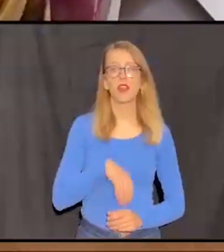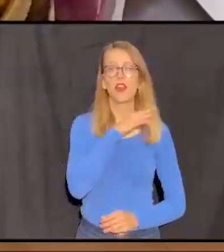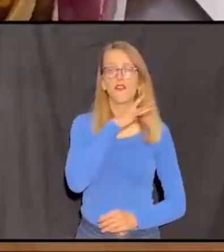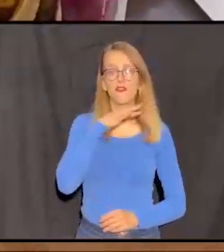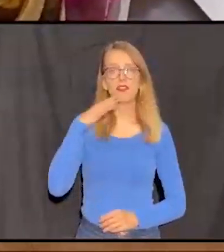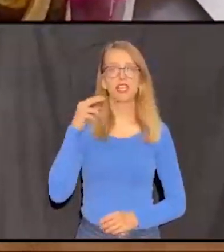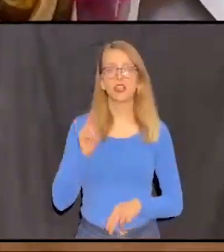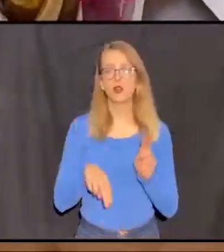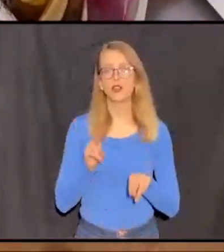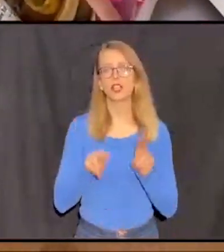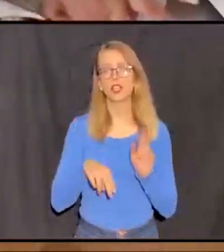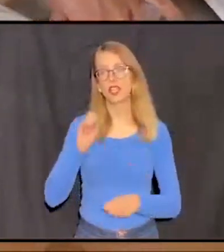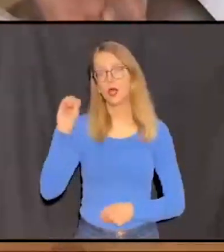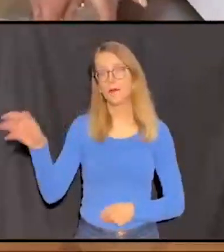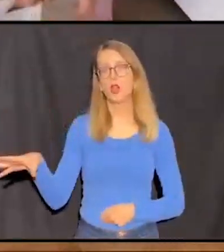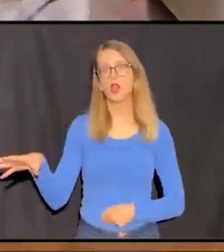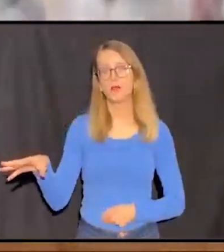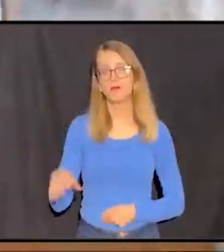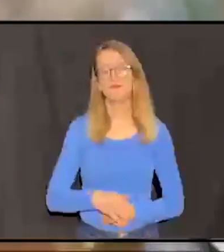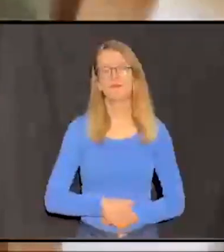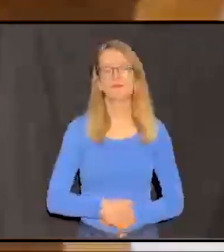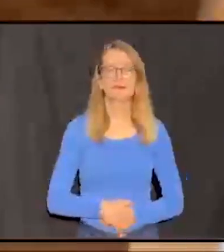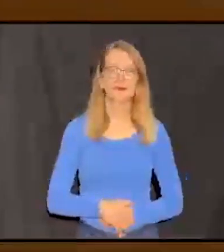so viel unterschiedlicher müll